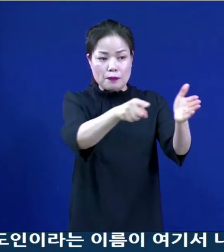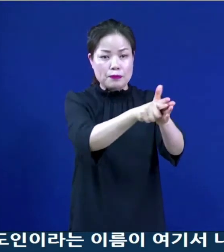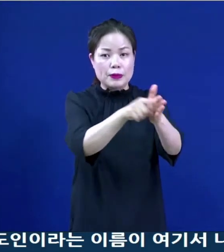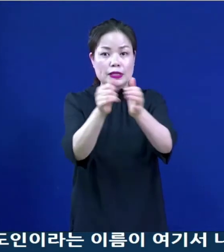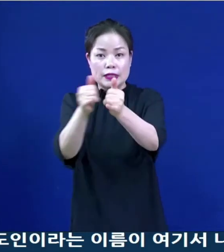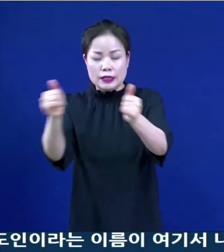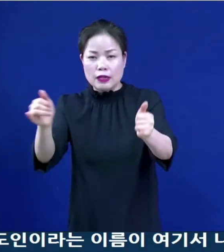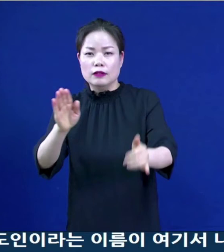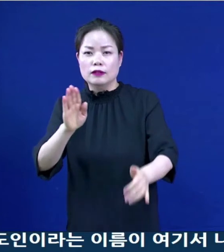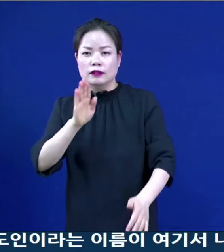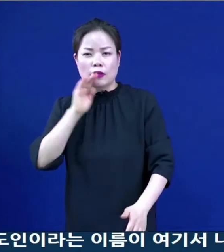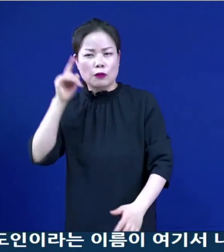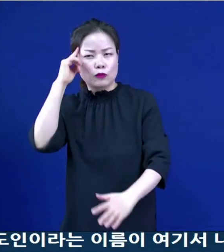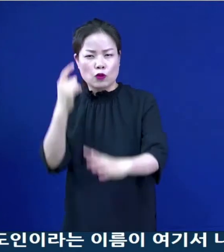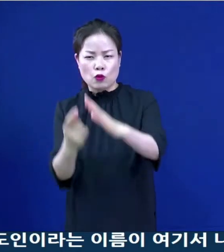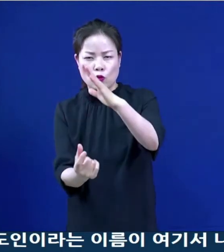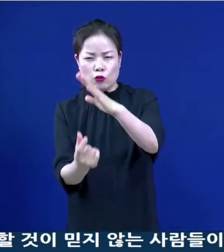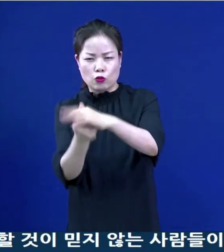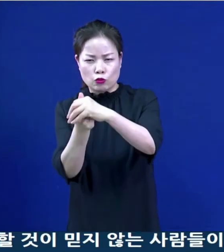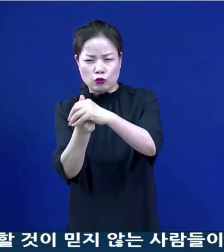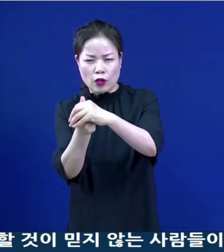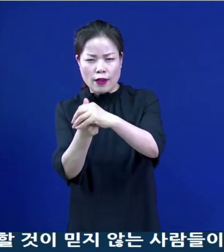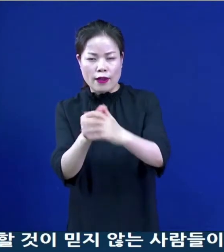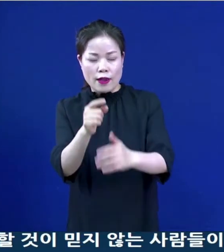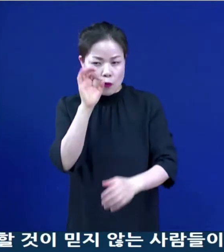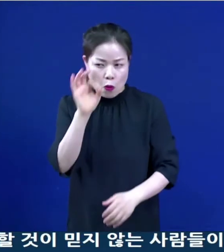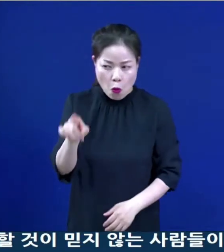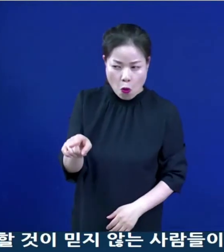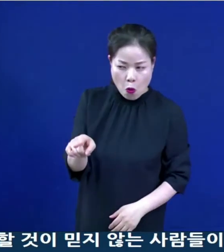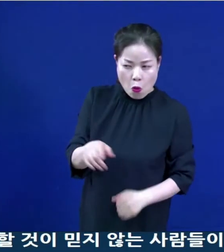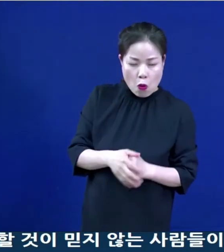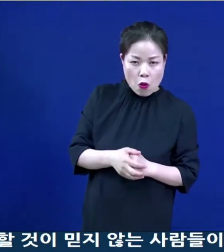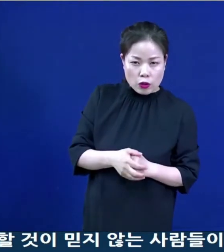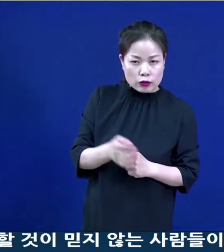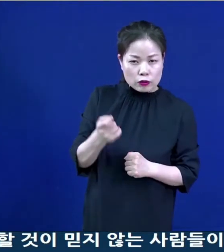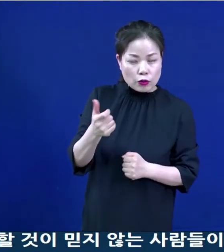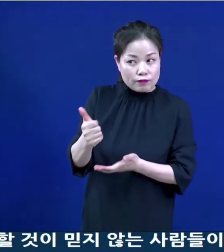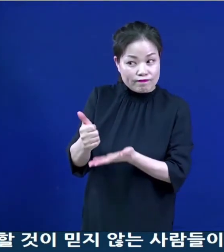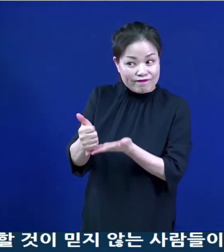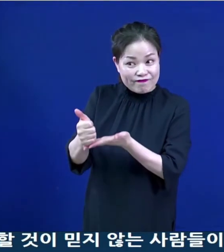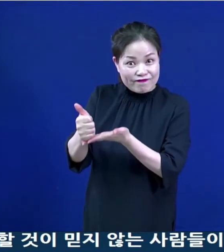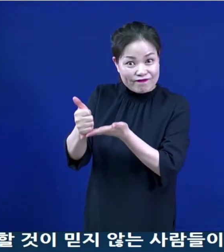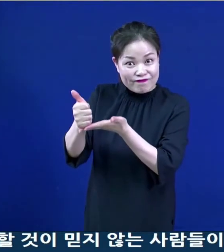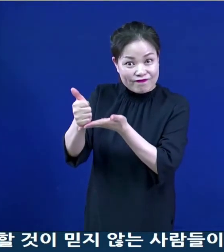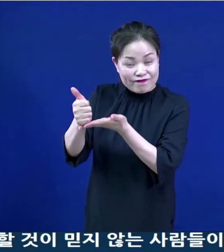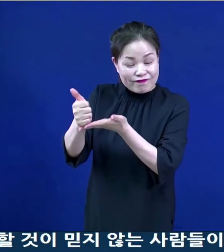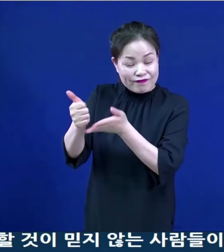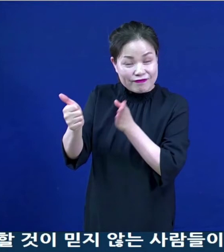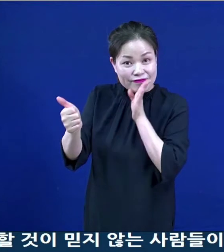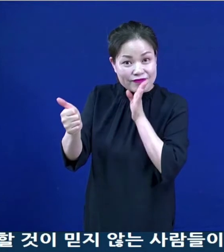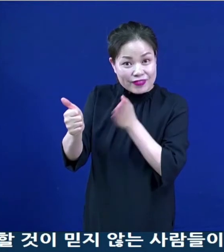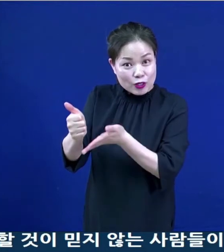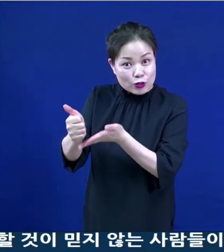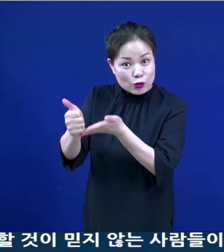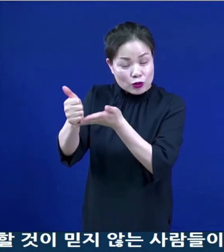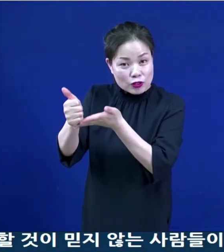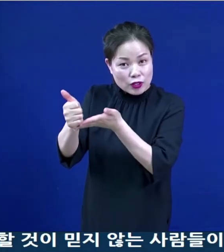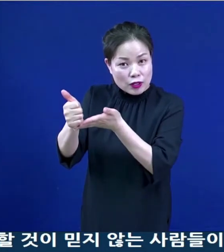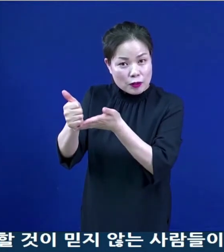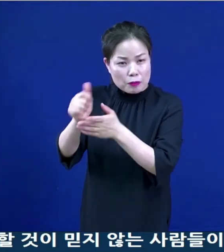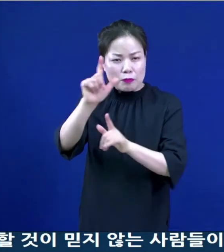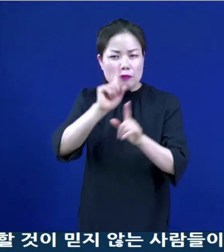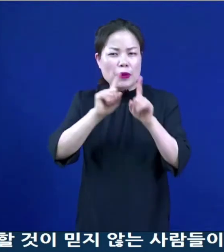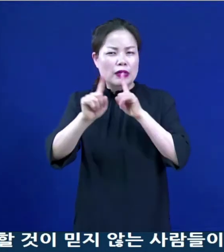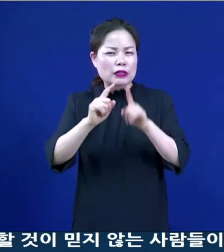사람들이 참 독특해 보였습니다. 그래서 약간은 존경, 진짜는 존경인데 말의